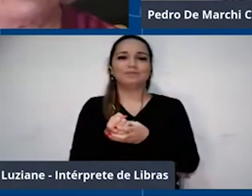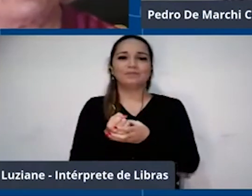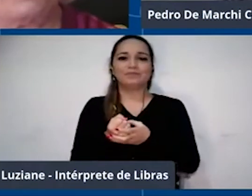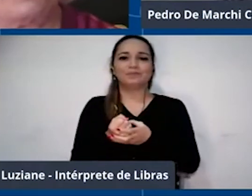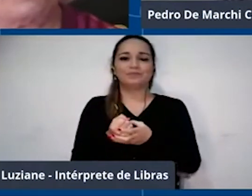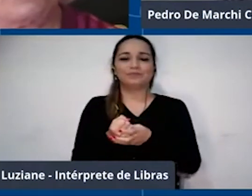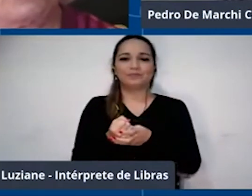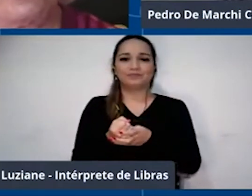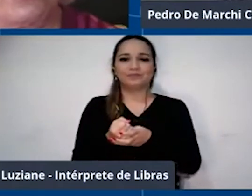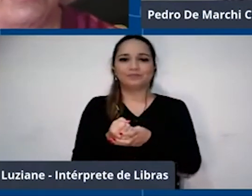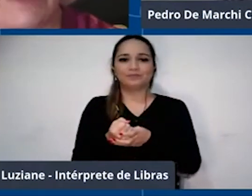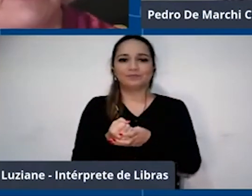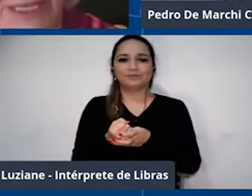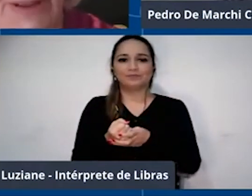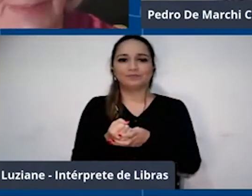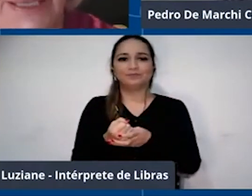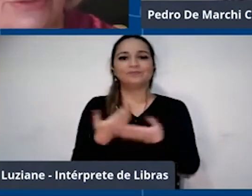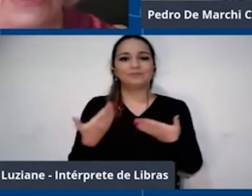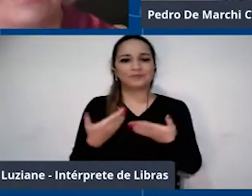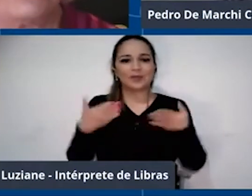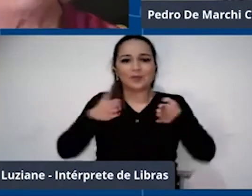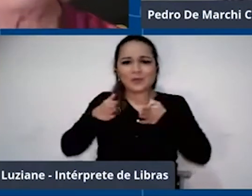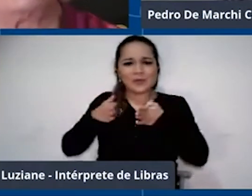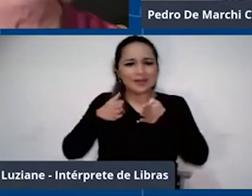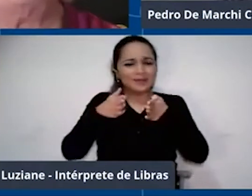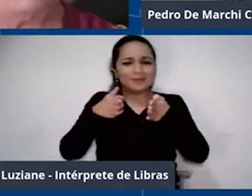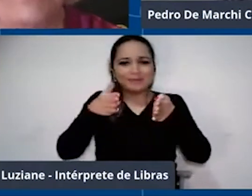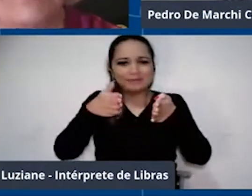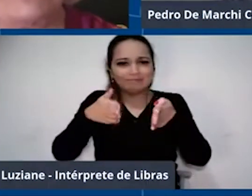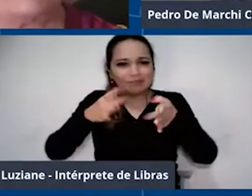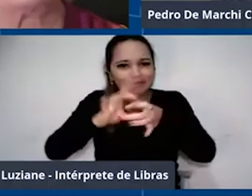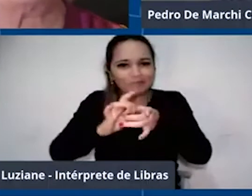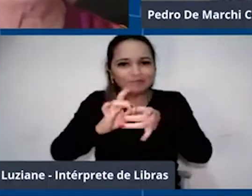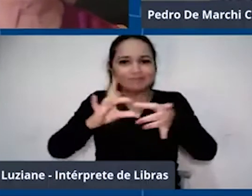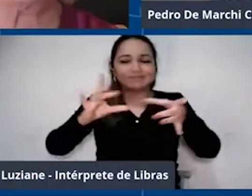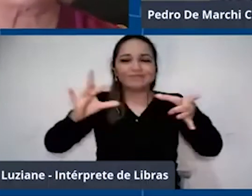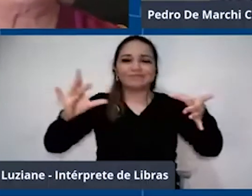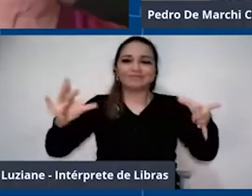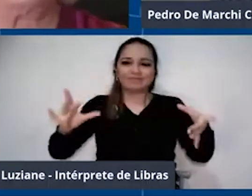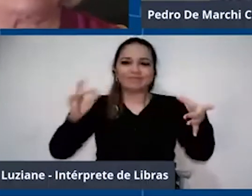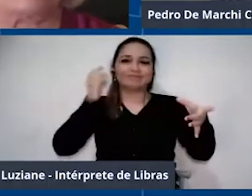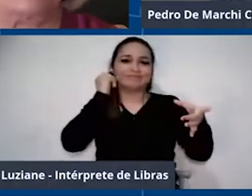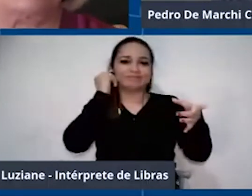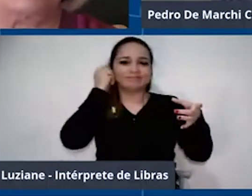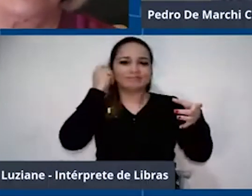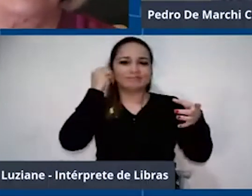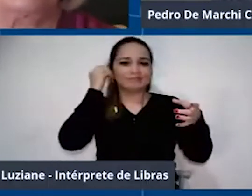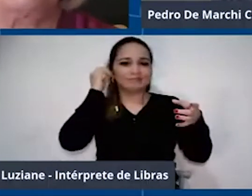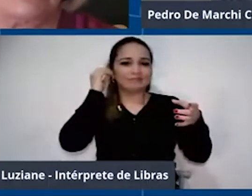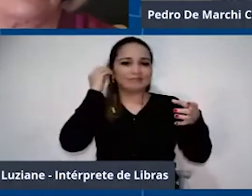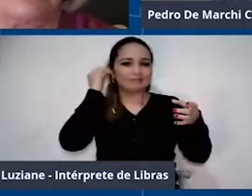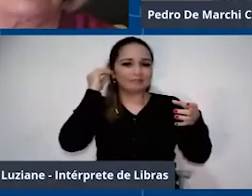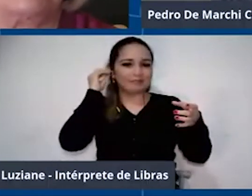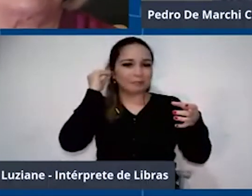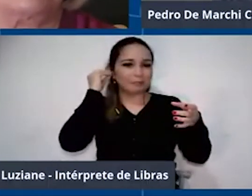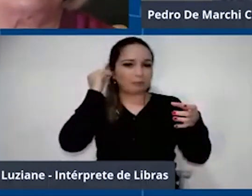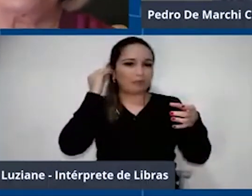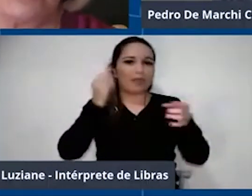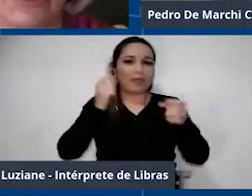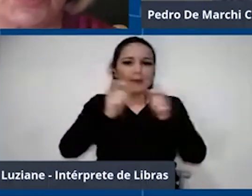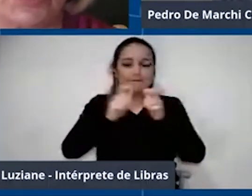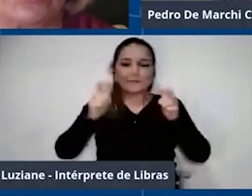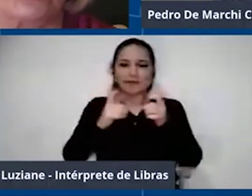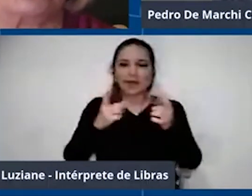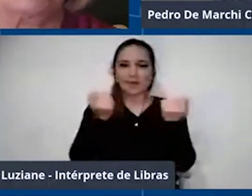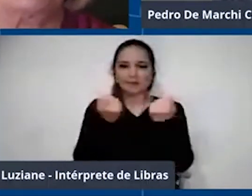todo um caminho aberto para ampliar essa nossa capacidade de vender